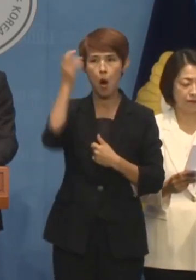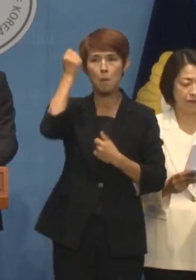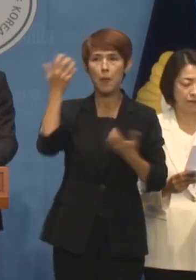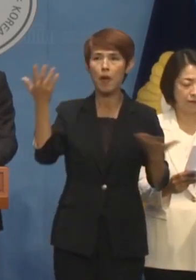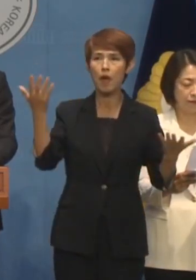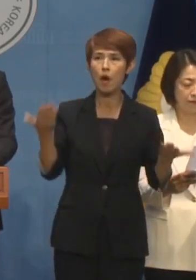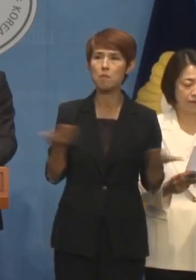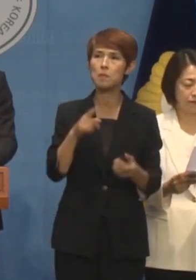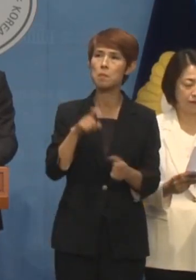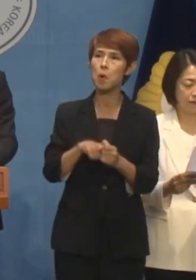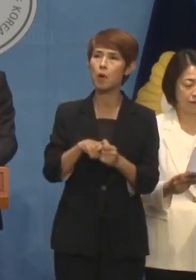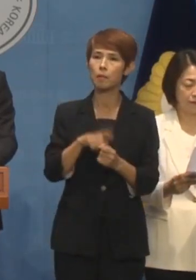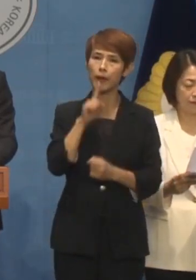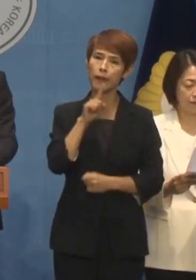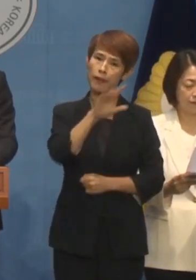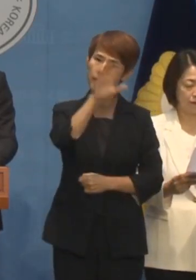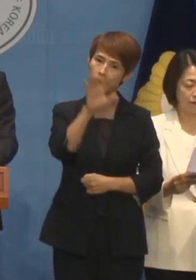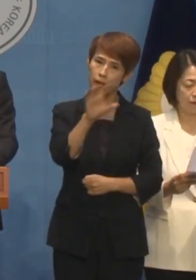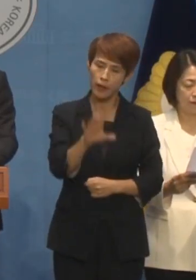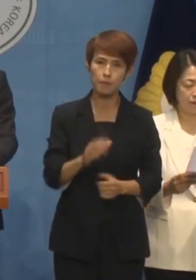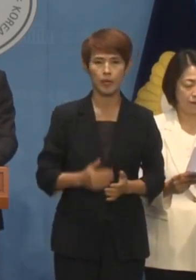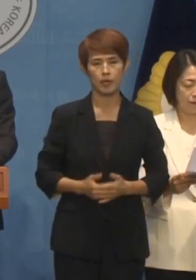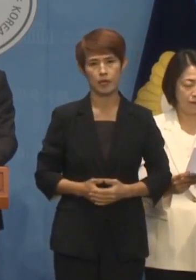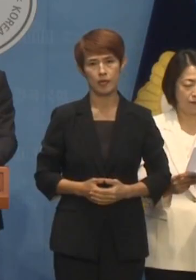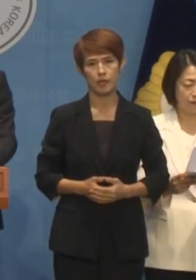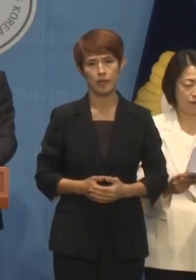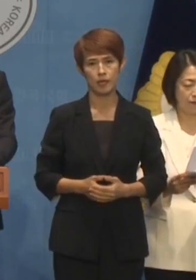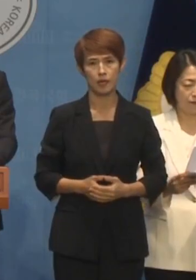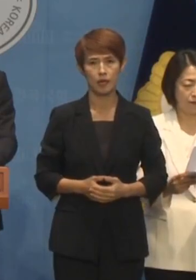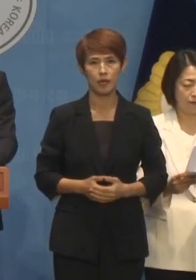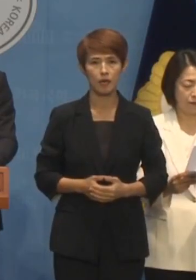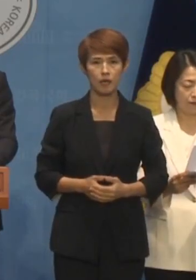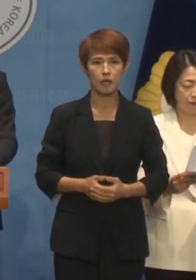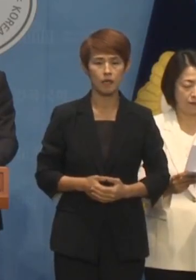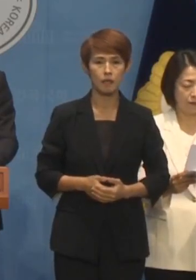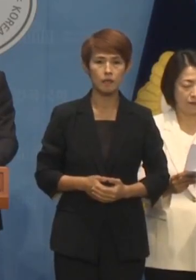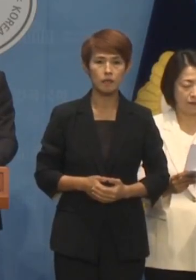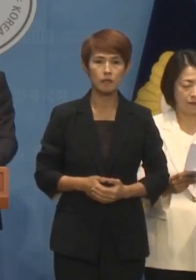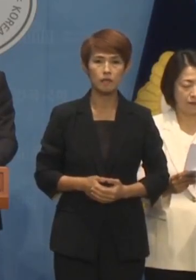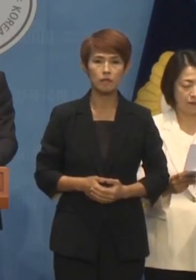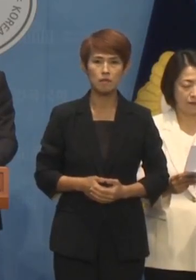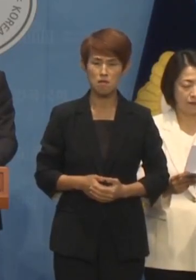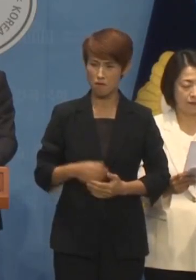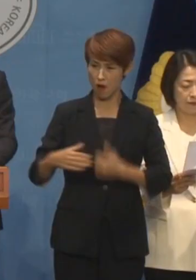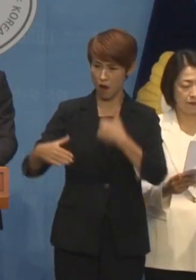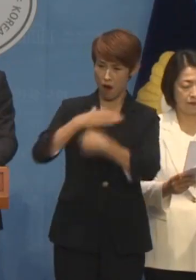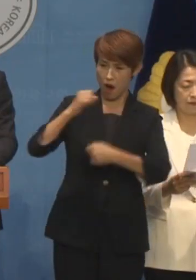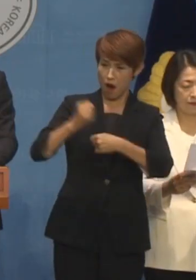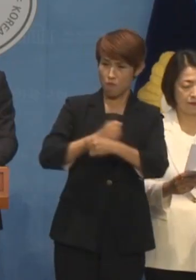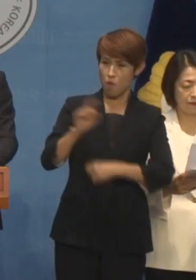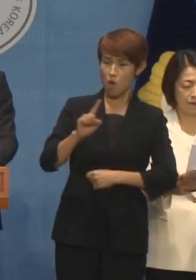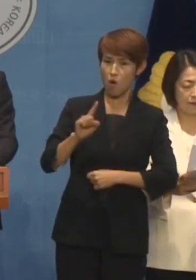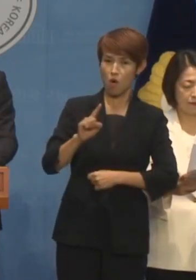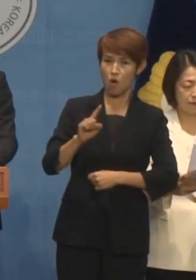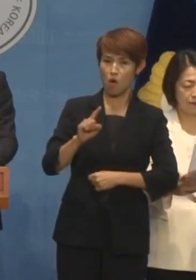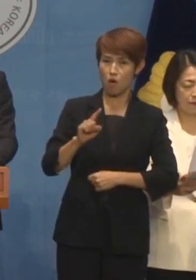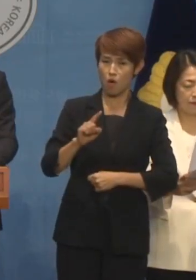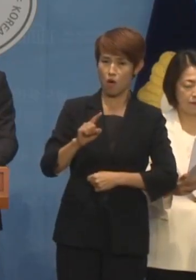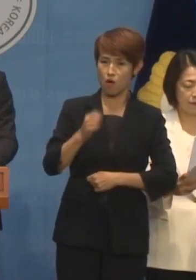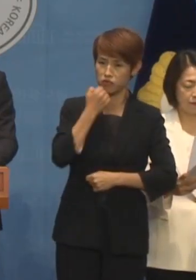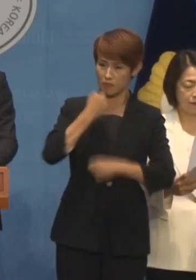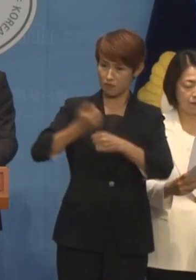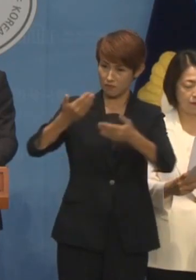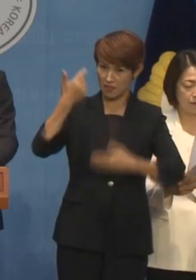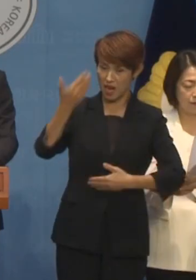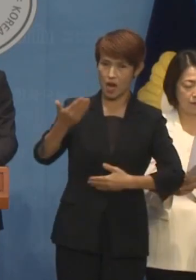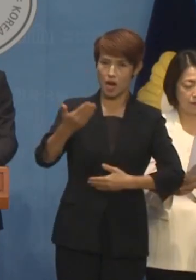업무용이다라는 말만 되풀이했다. 이 같은 사실이 드러나고 문제로 지적되자 중상모략, 희화화라며 야당